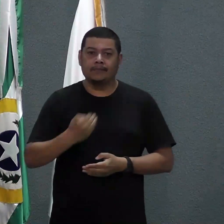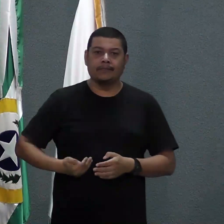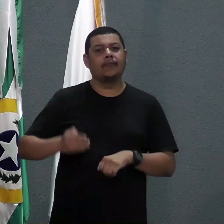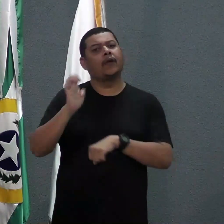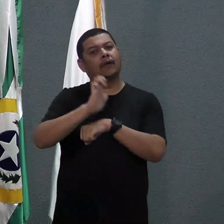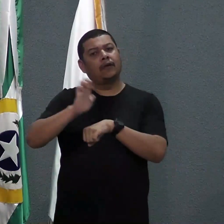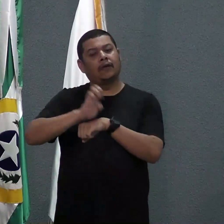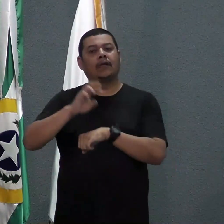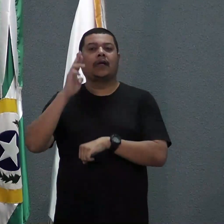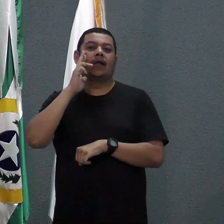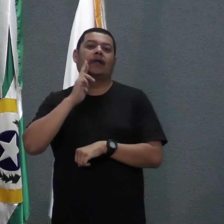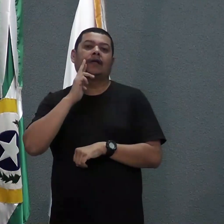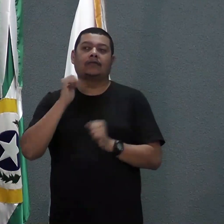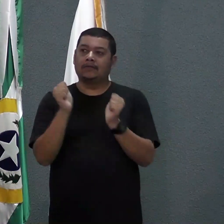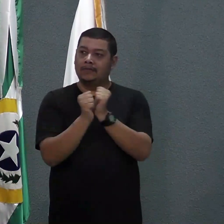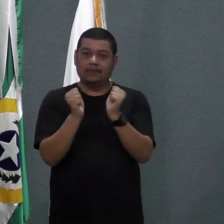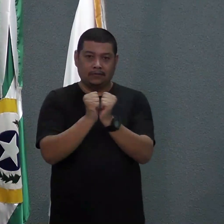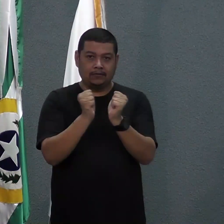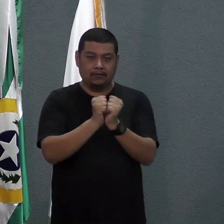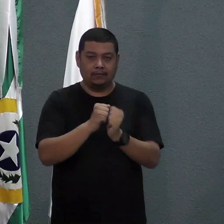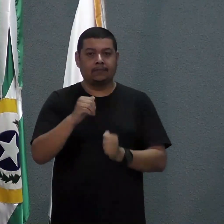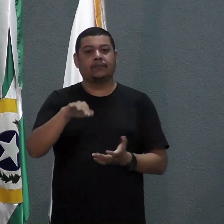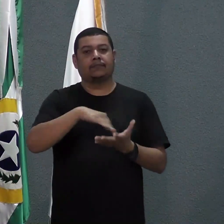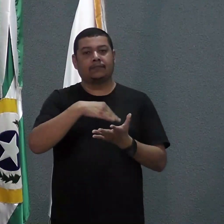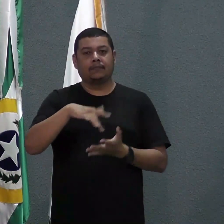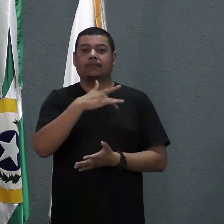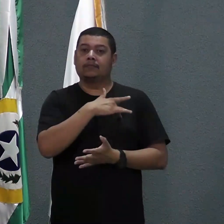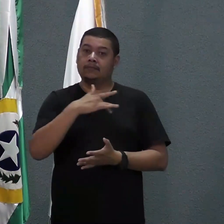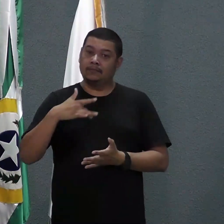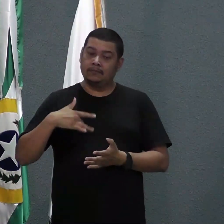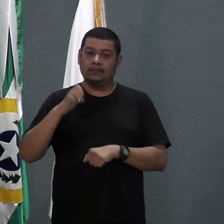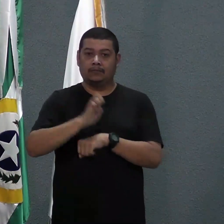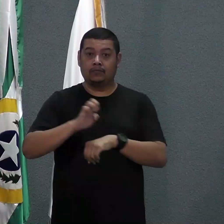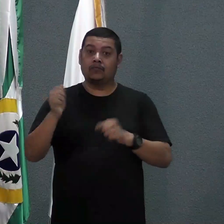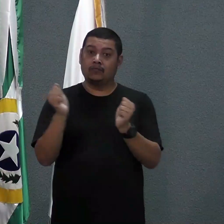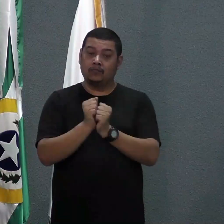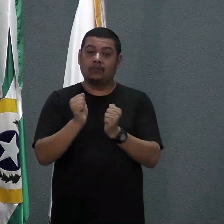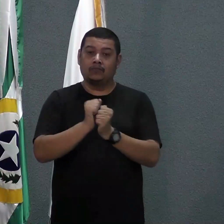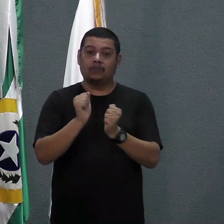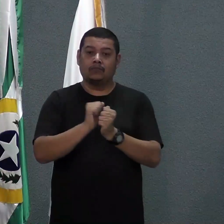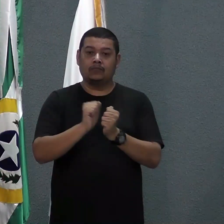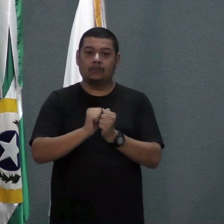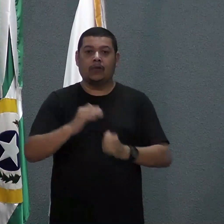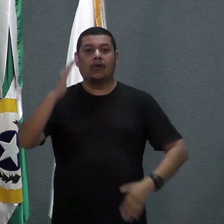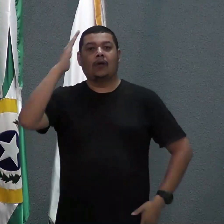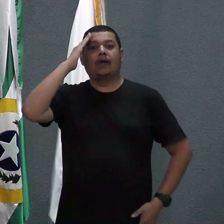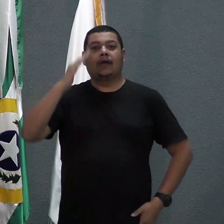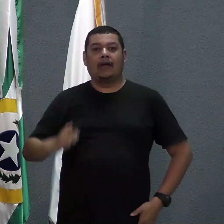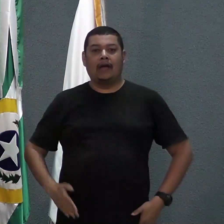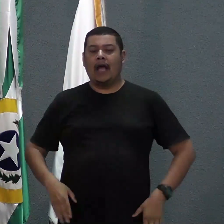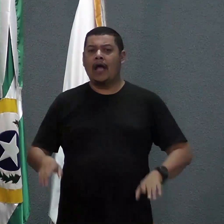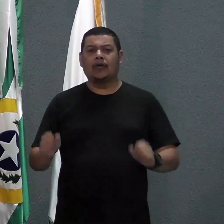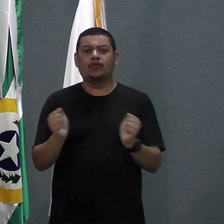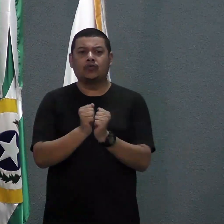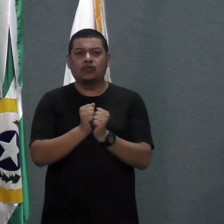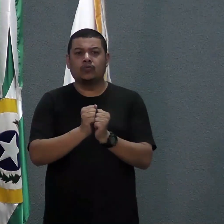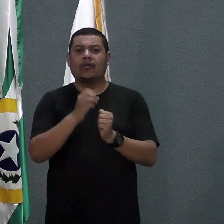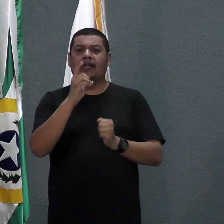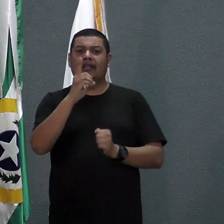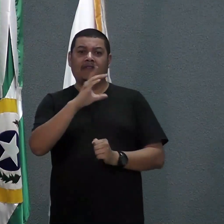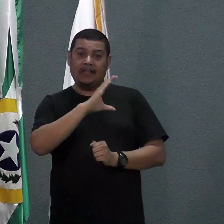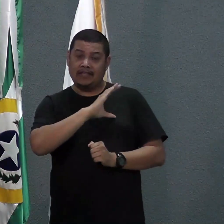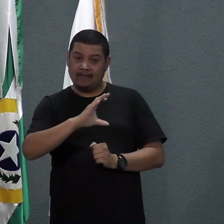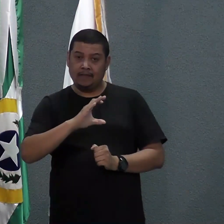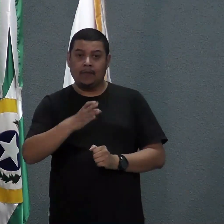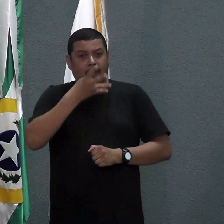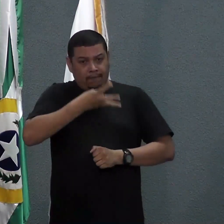Rondônia, juntamente com a CESAL, juntamente com o Exército Brasileiro, Defesa Civil Estadual,